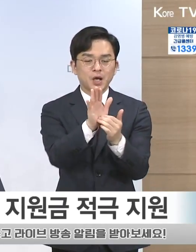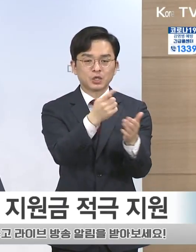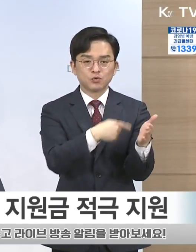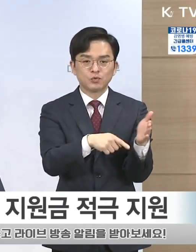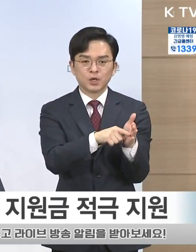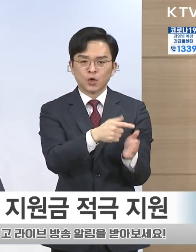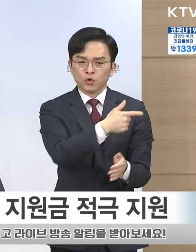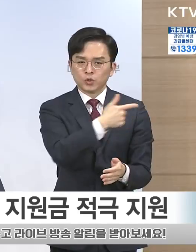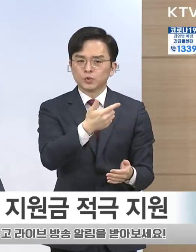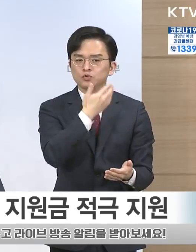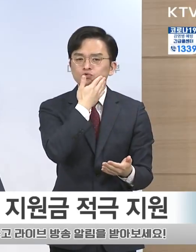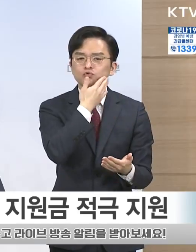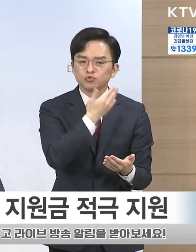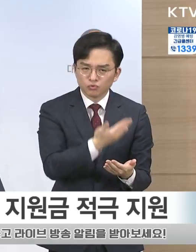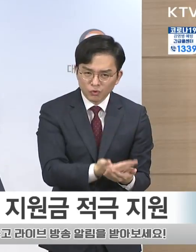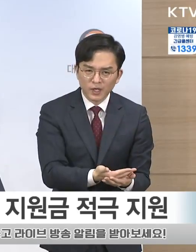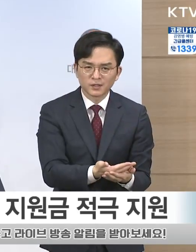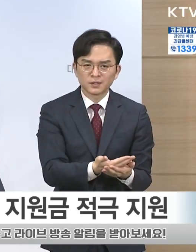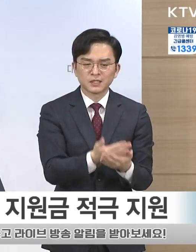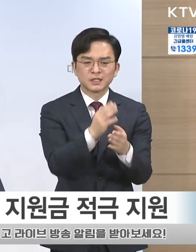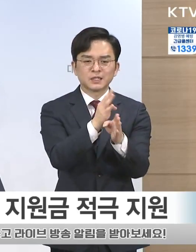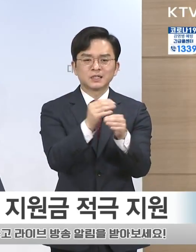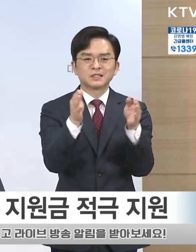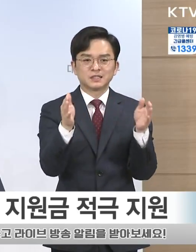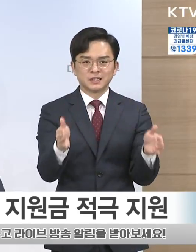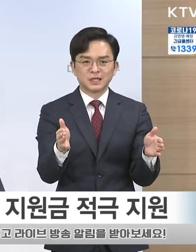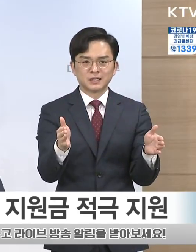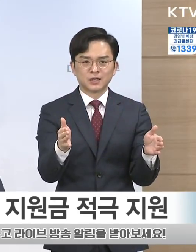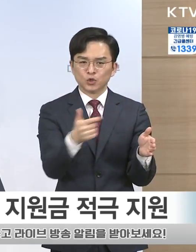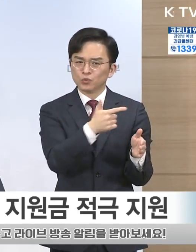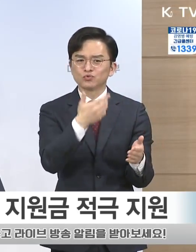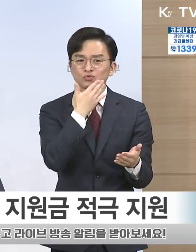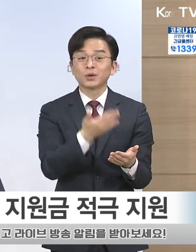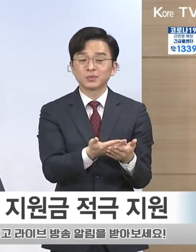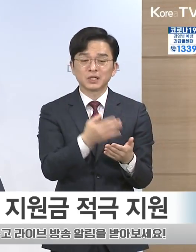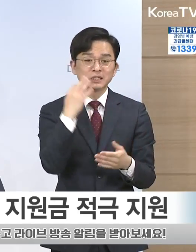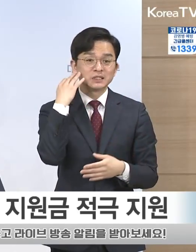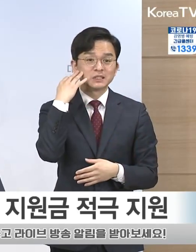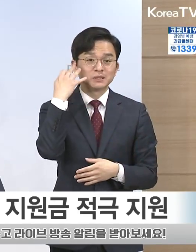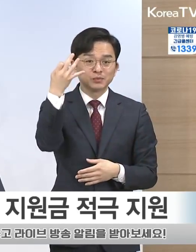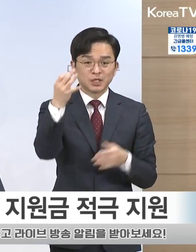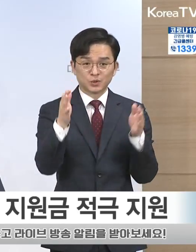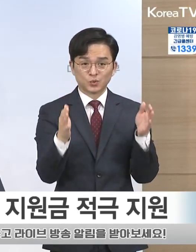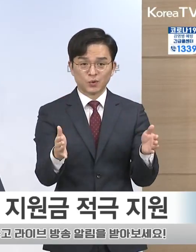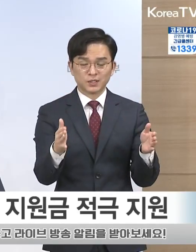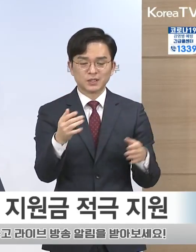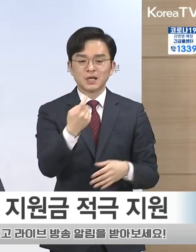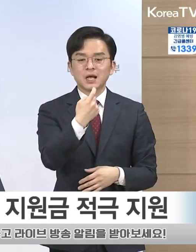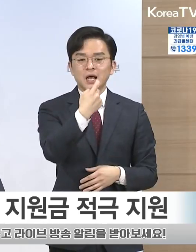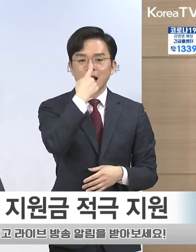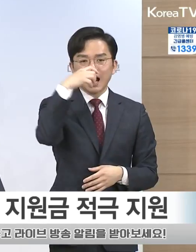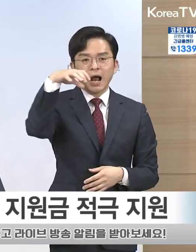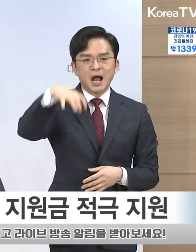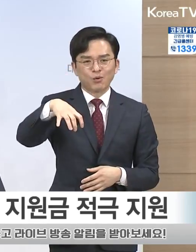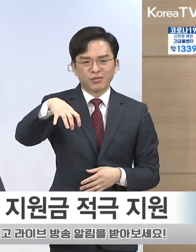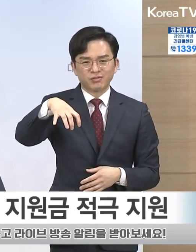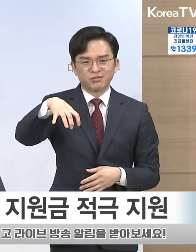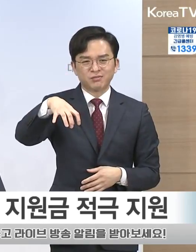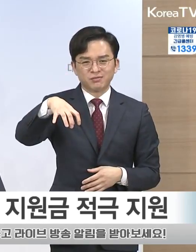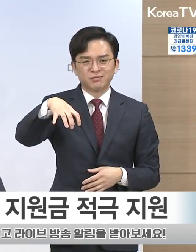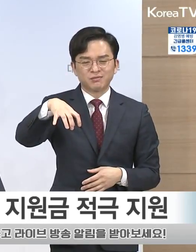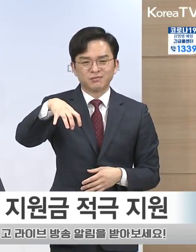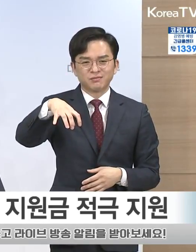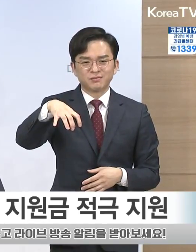위한 상당히 중요한 골든타임입니다. 이 기간 동안 학원에 보다 적극적인